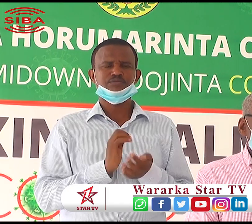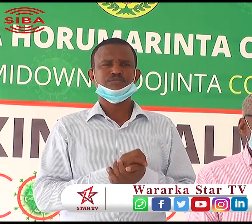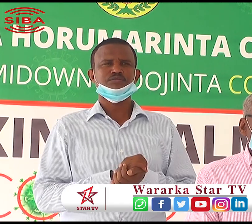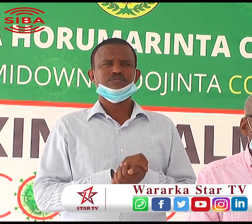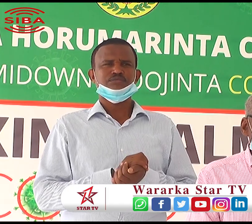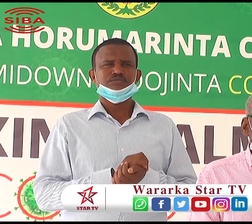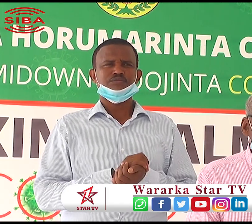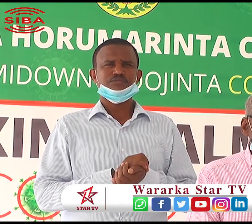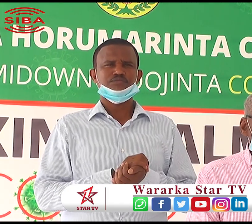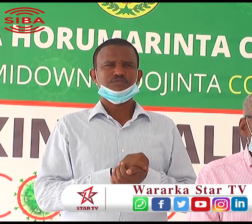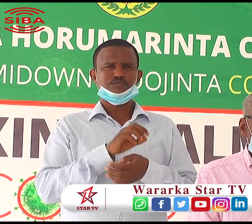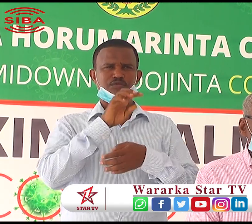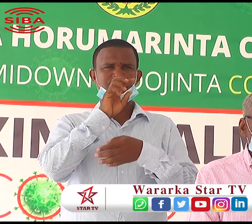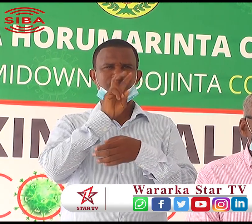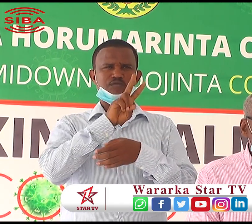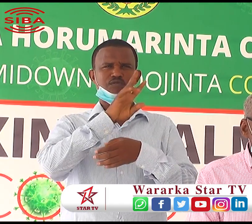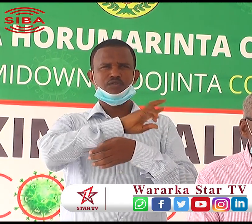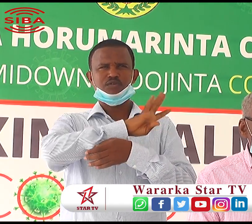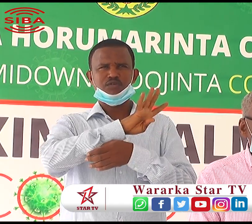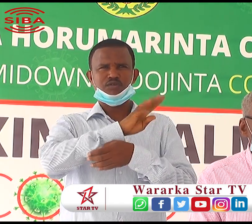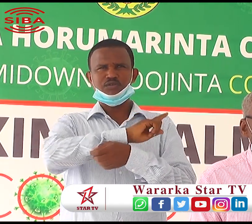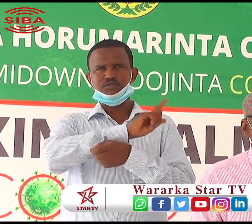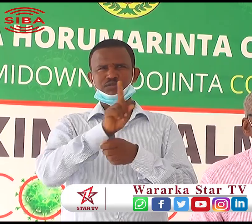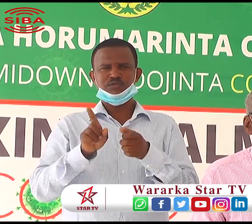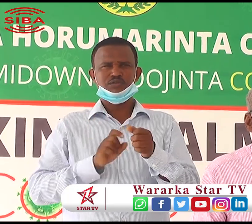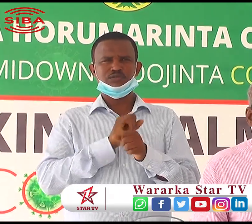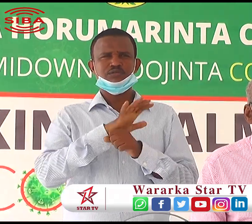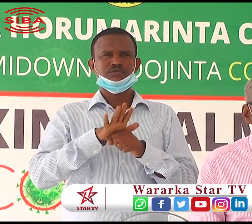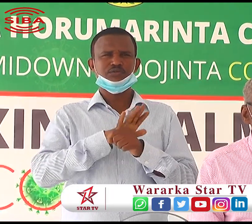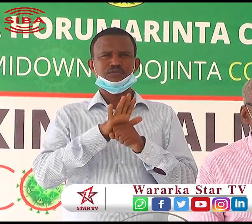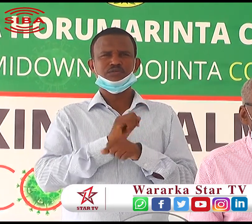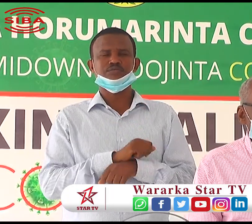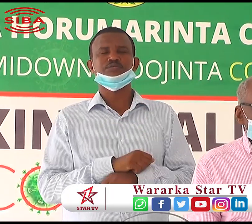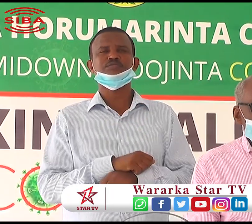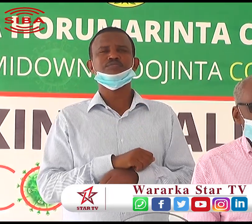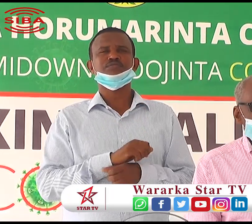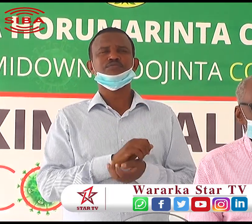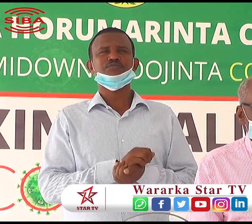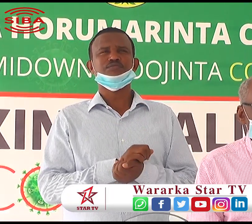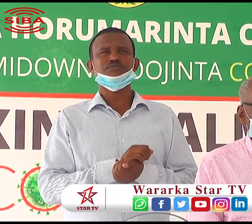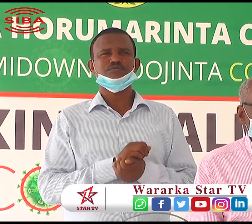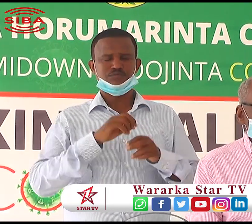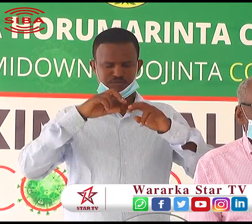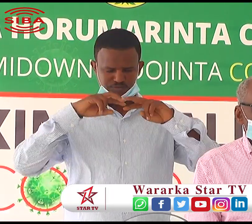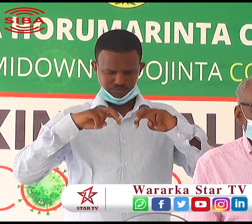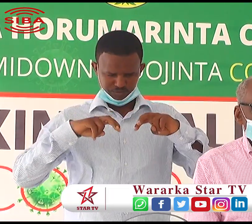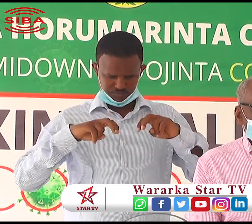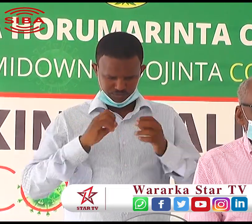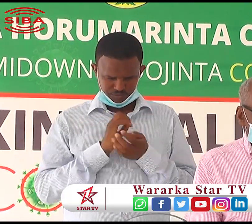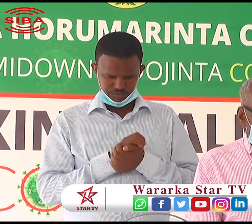ee 24 saacadood ee u dambeysay laga qaaday testka